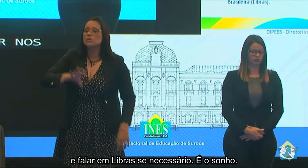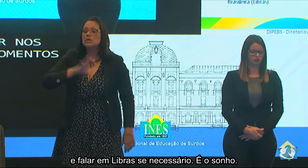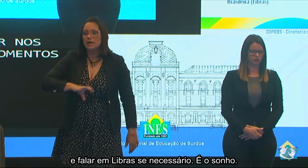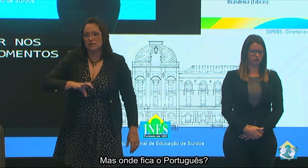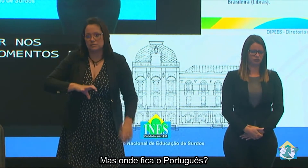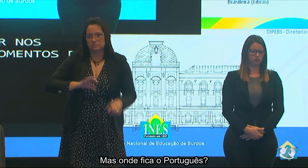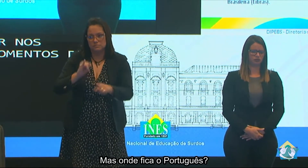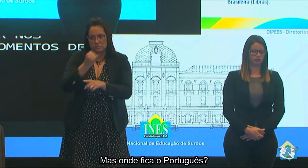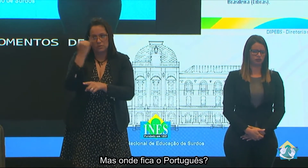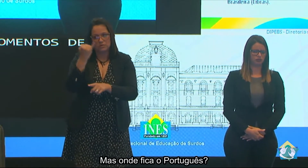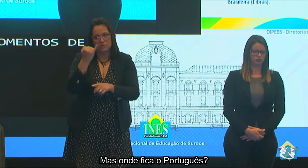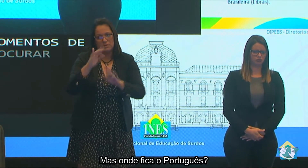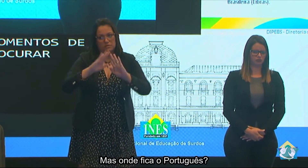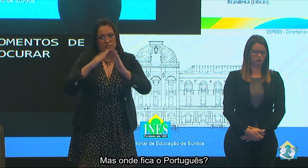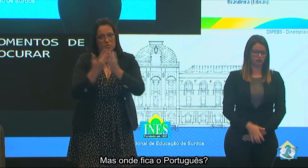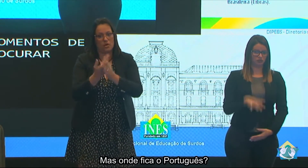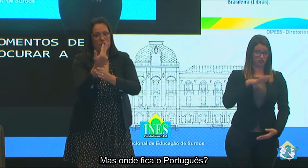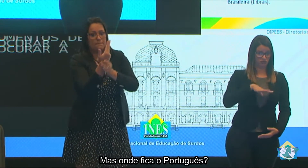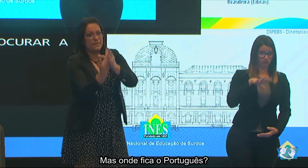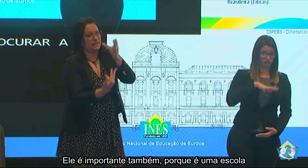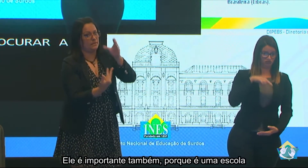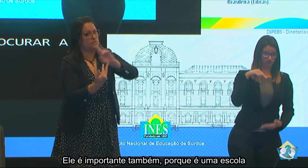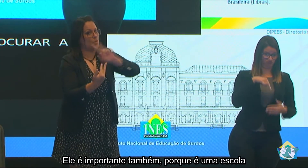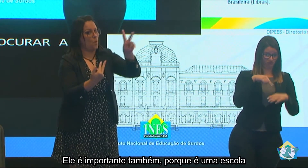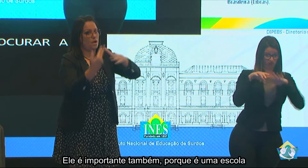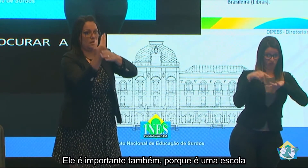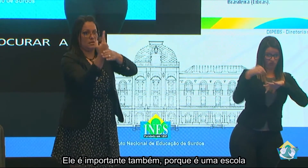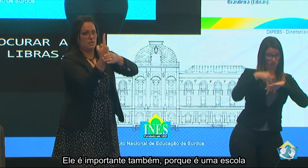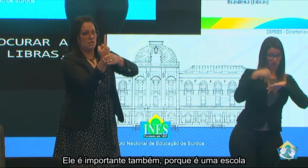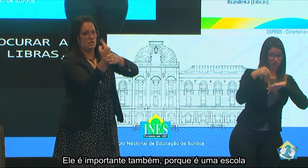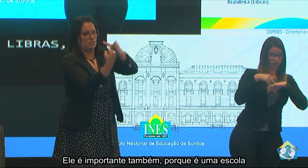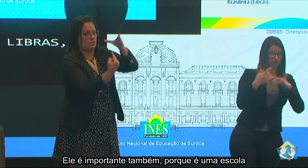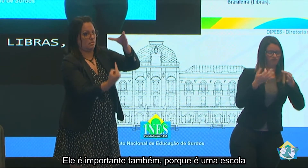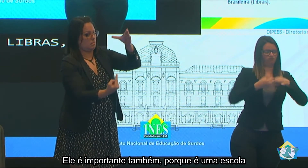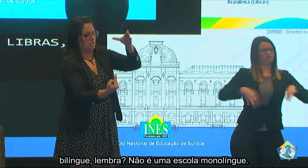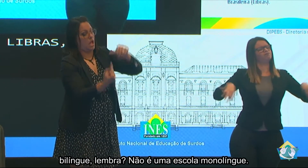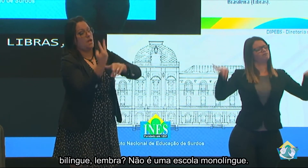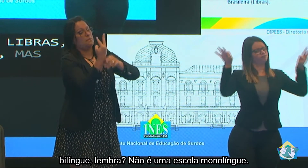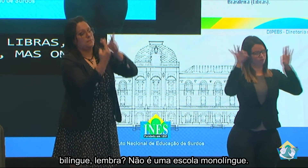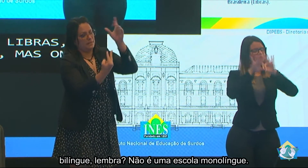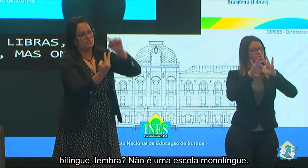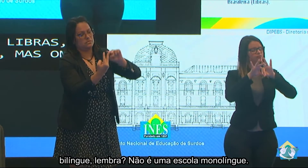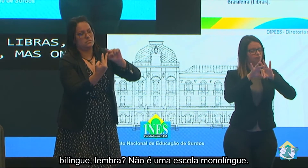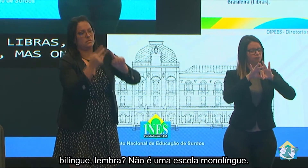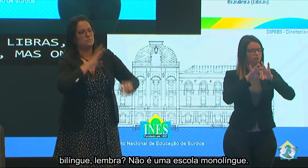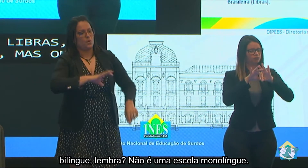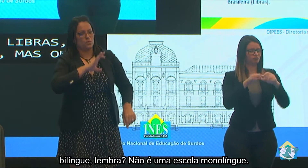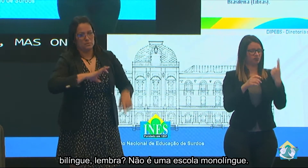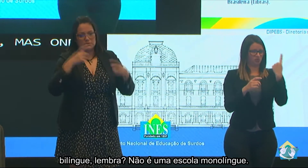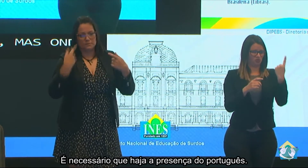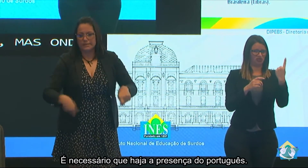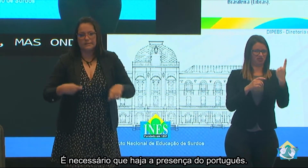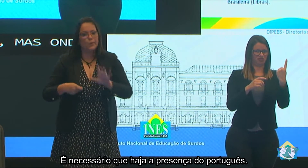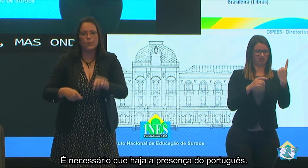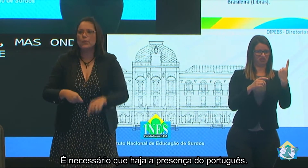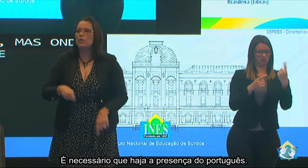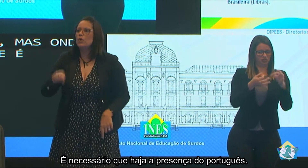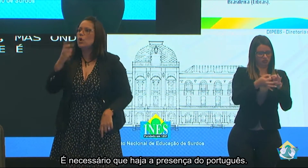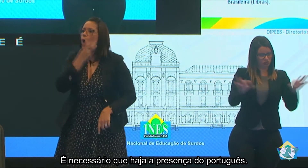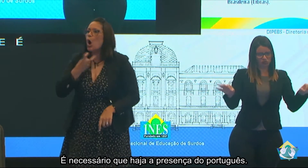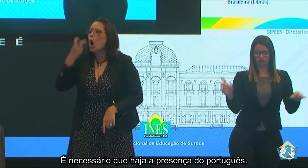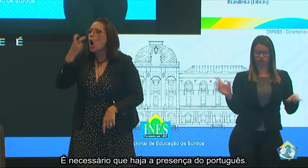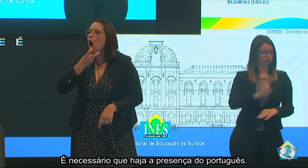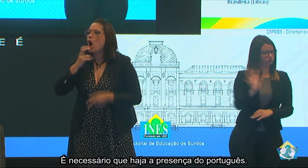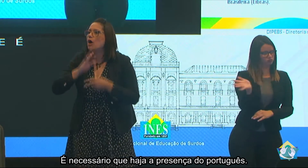é o sonho. Mas onde fica o português? Ele é importante também, porque é uma escola bilíngue, lembra? Não é uma escola monolíngue. Então